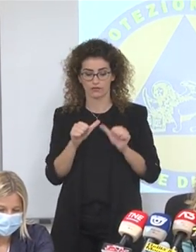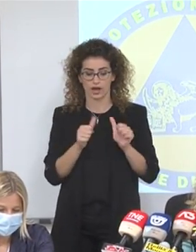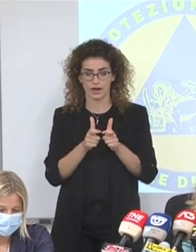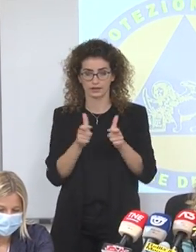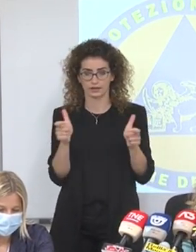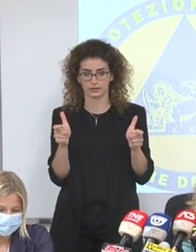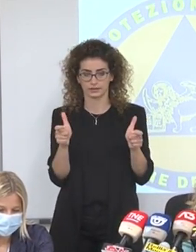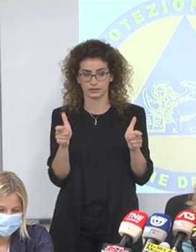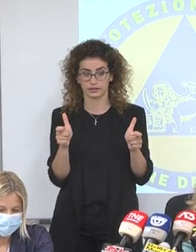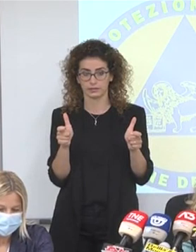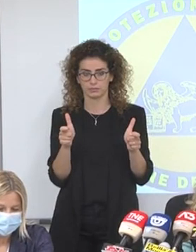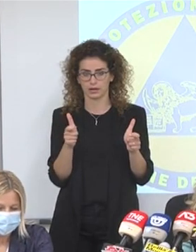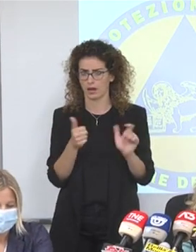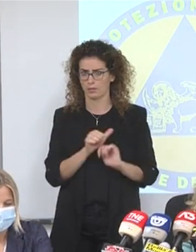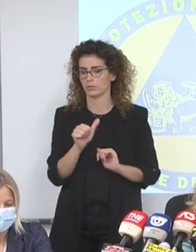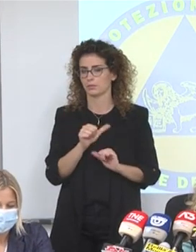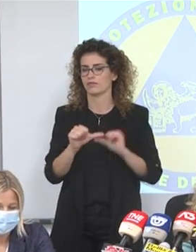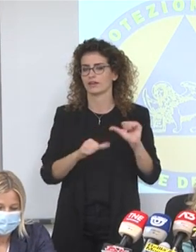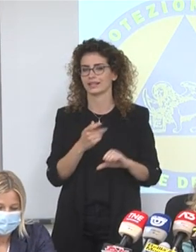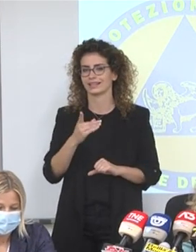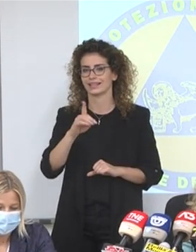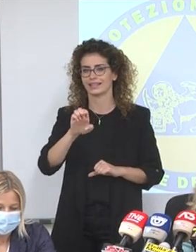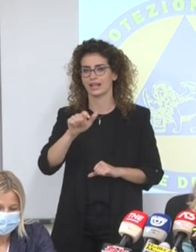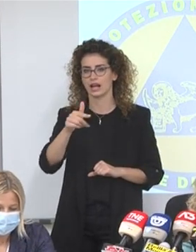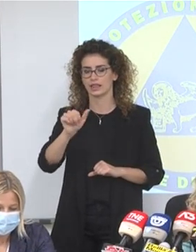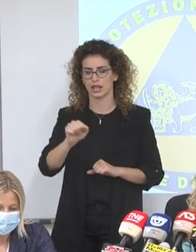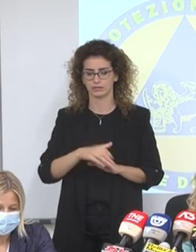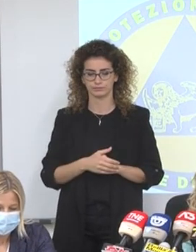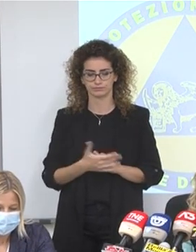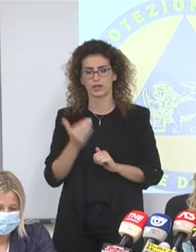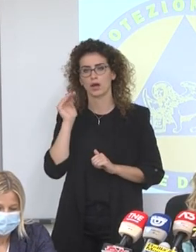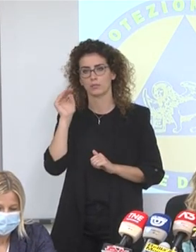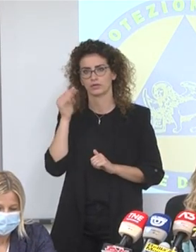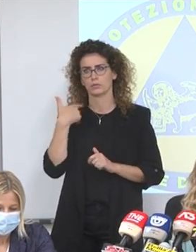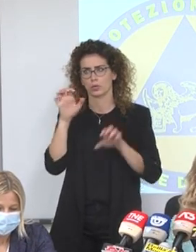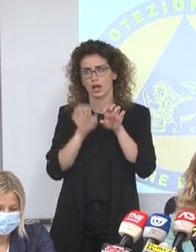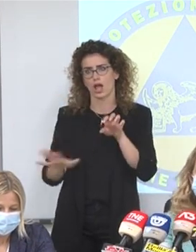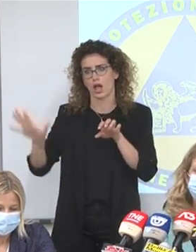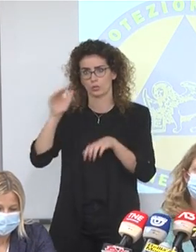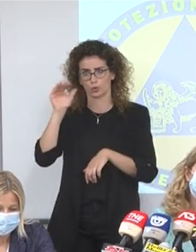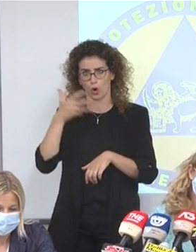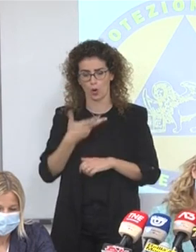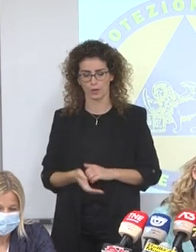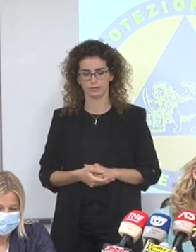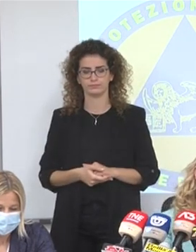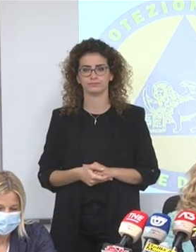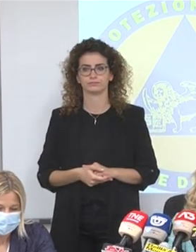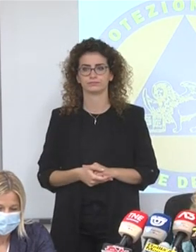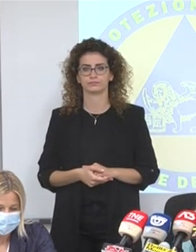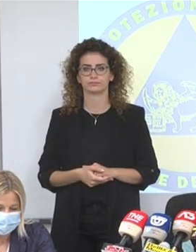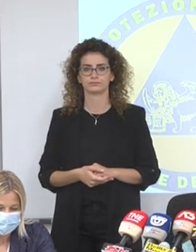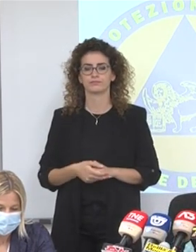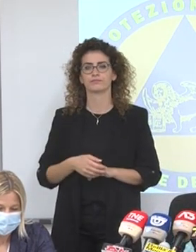varianti, ma soprattutto la variante Delta. Secondo le previsioni che vengono fatte anche a livello europeo,